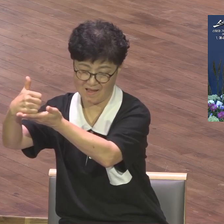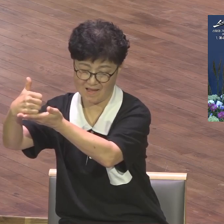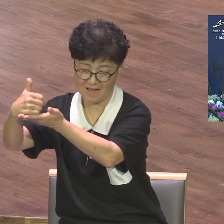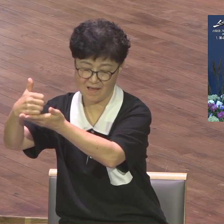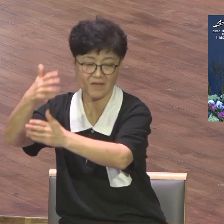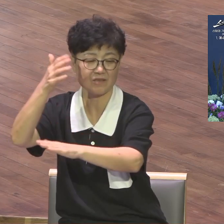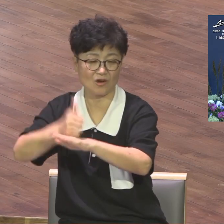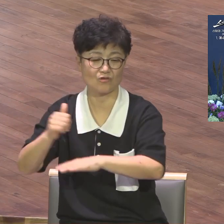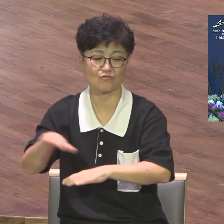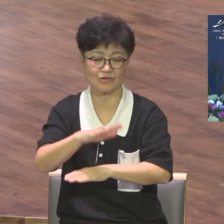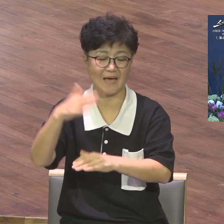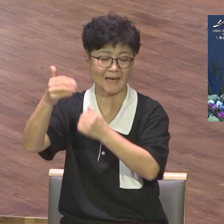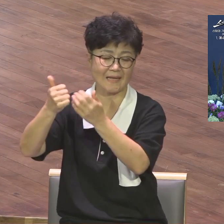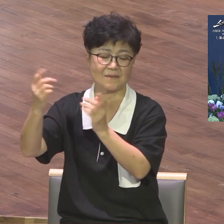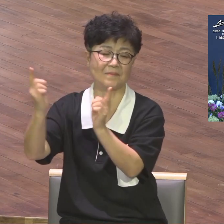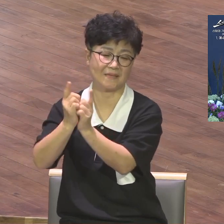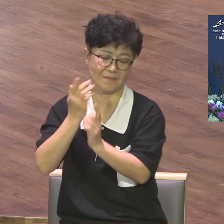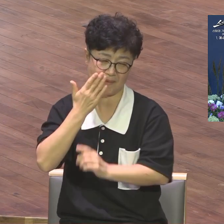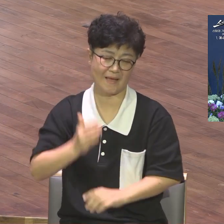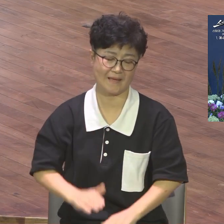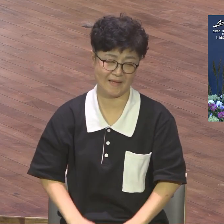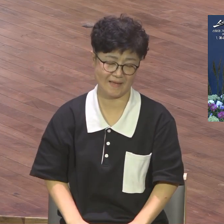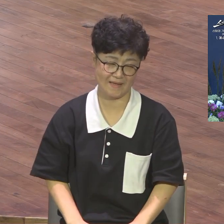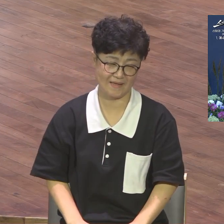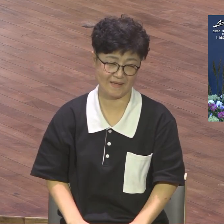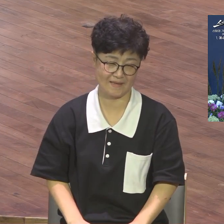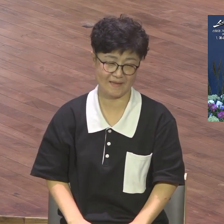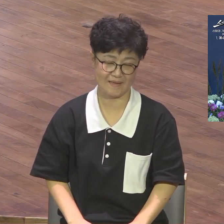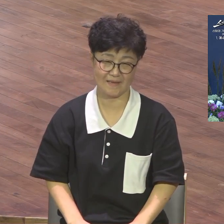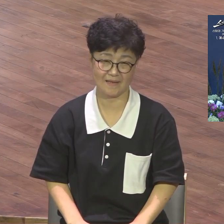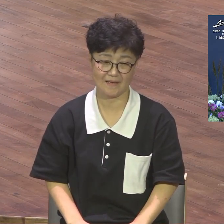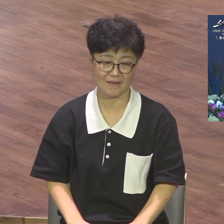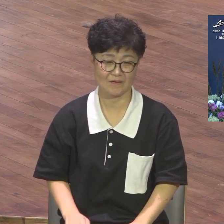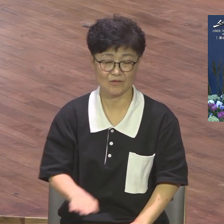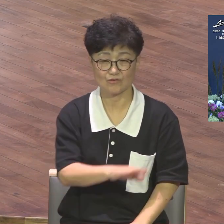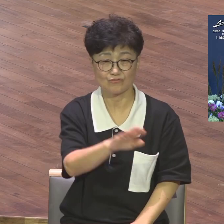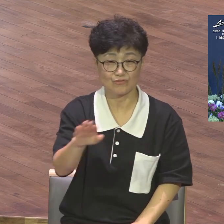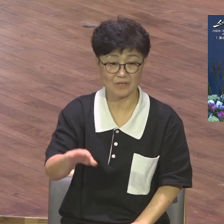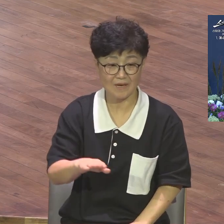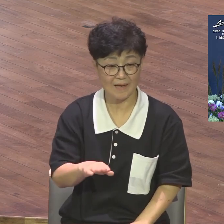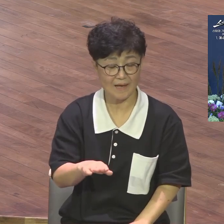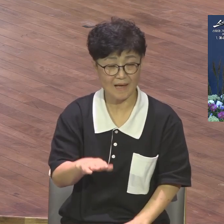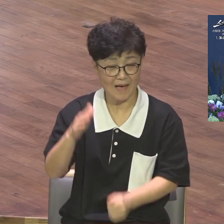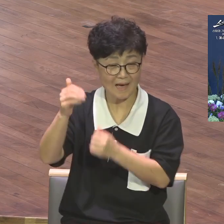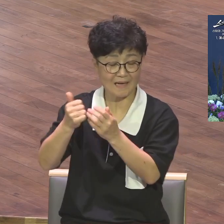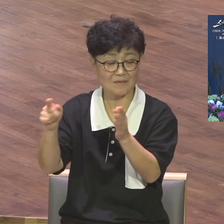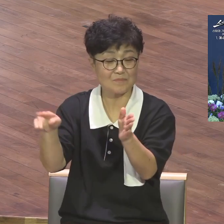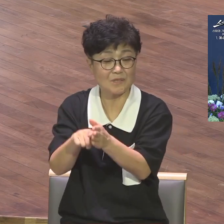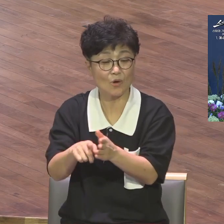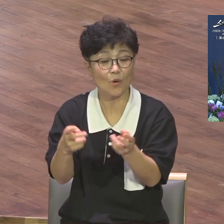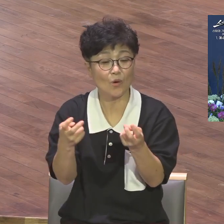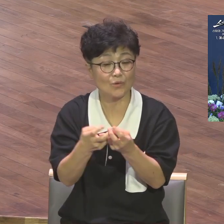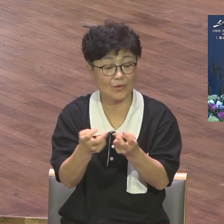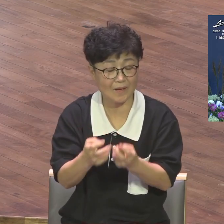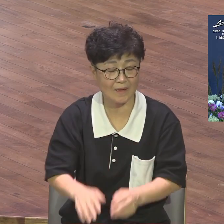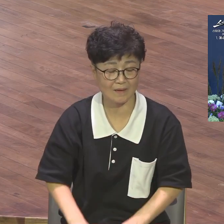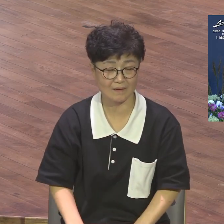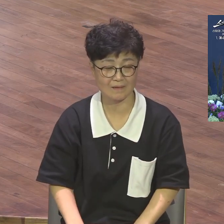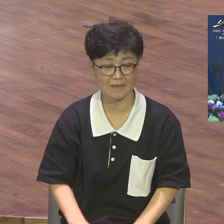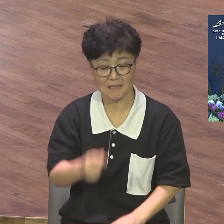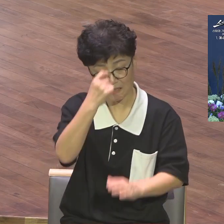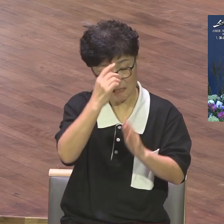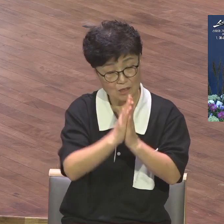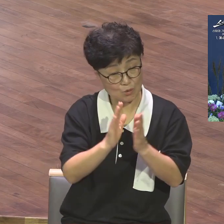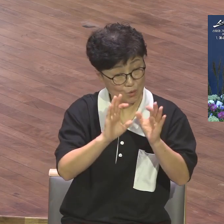있는 것입니다. 그래서 우리가 어떻게 하나님 예수님 믿었습니까? 뭐 기도해서요. 뭐 영접해서요. 맞는 말